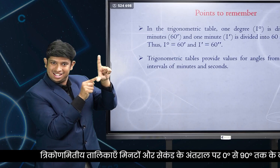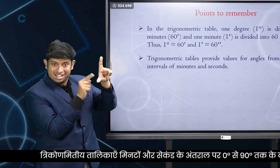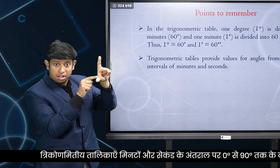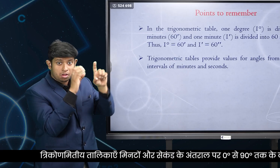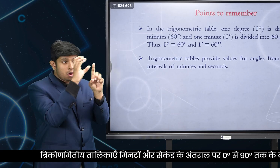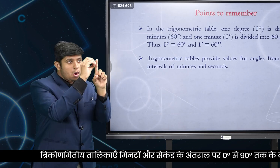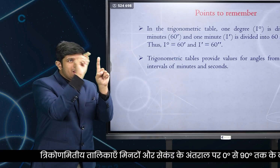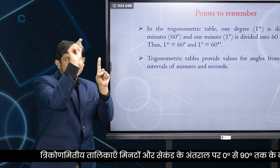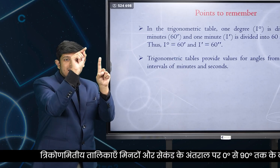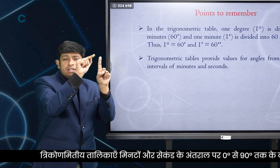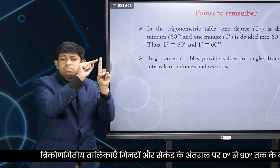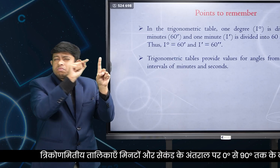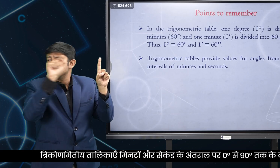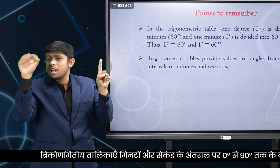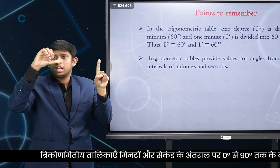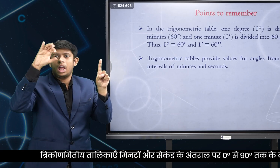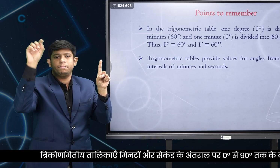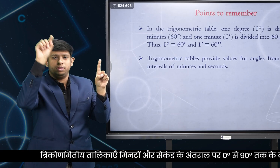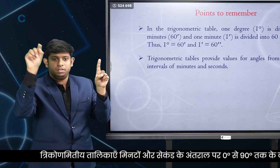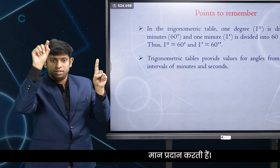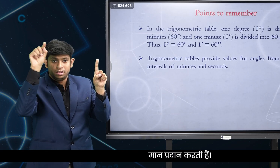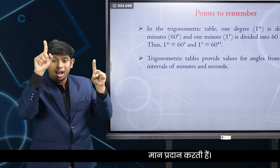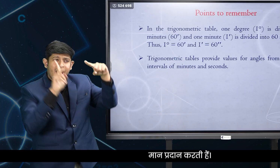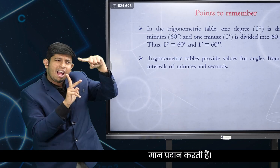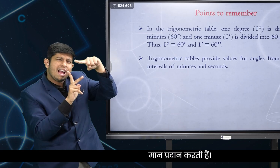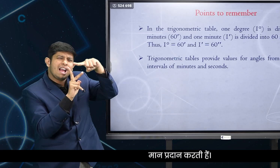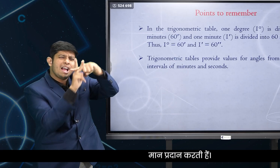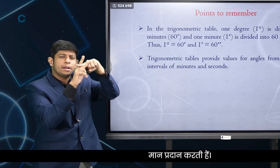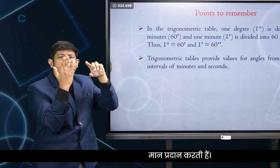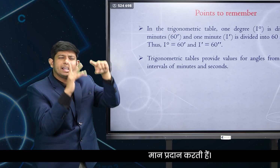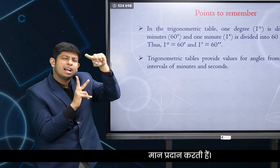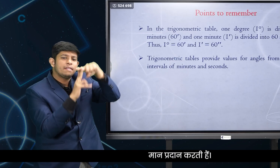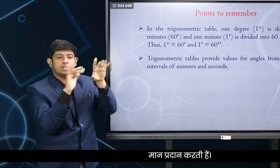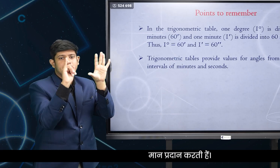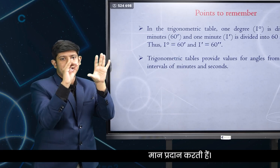0 डिग्री से 90 डिग्री तक के कोणों के लिए मान प्रदान करती है.